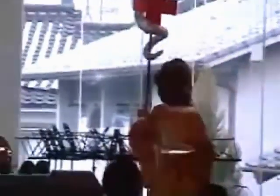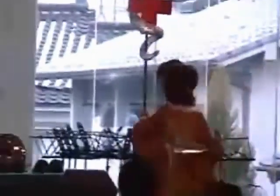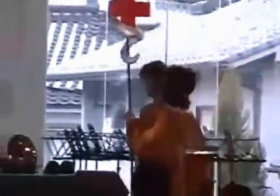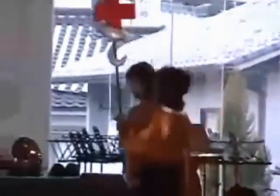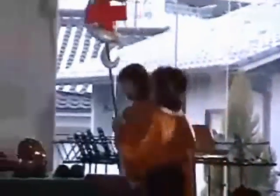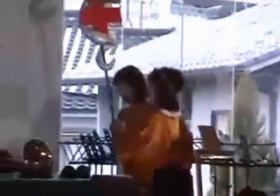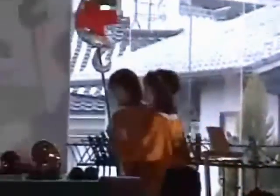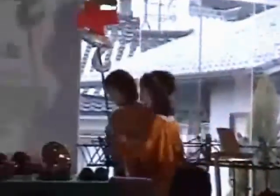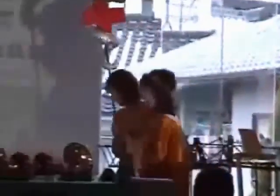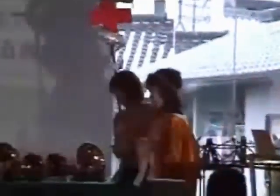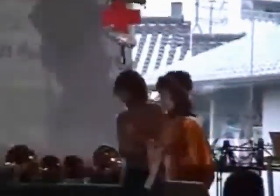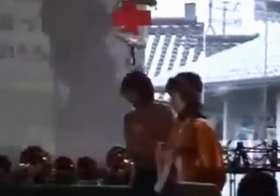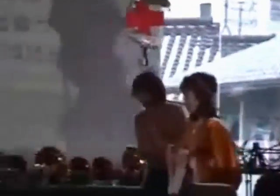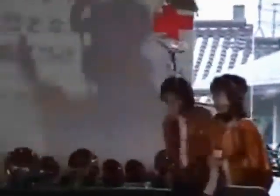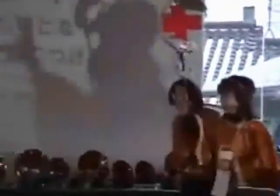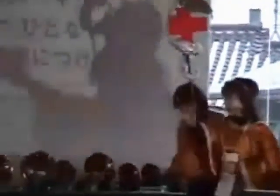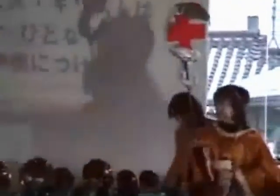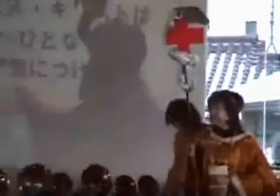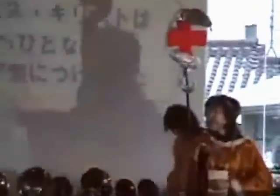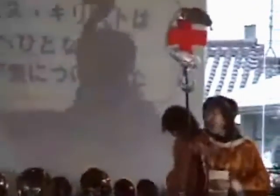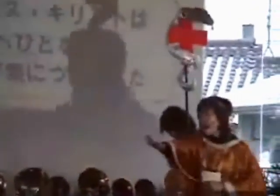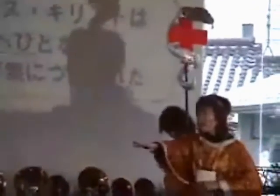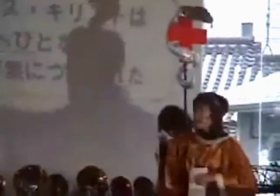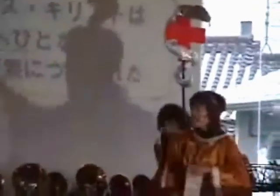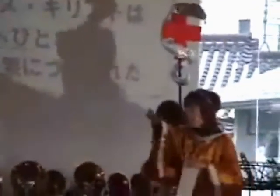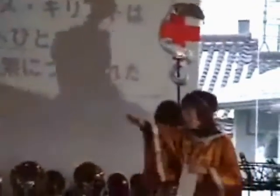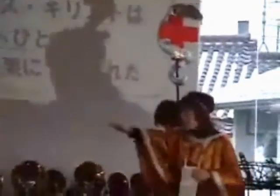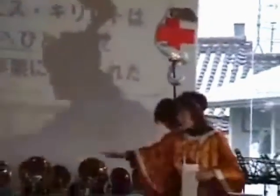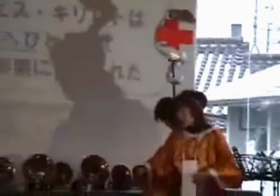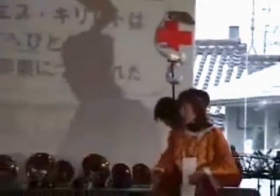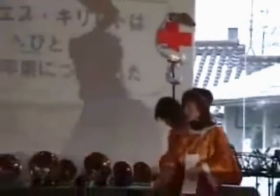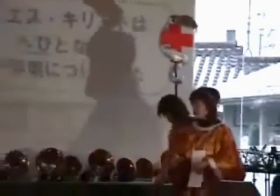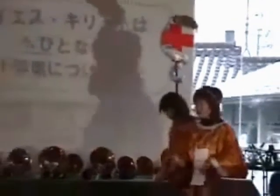られた、これが蛇の聖堂の蛇でございます。